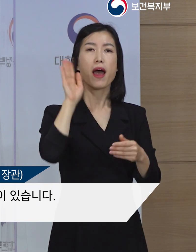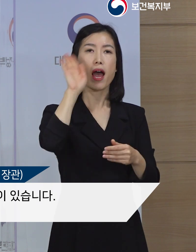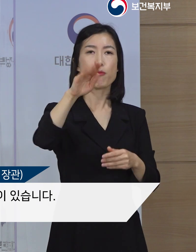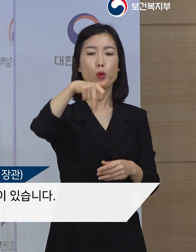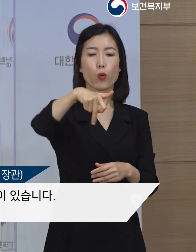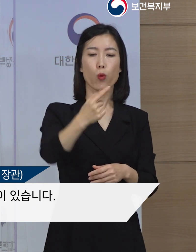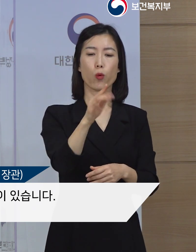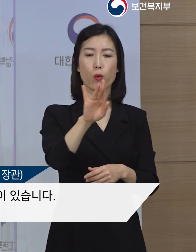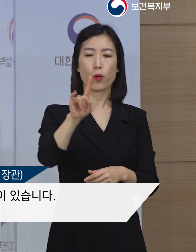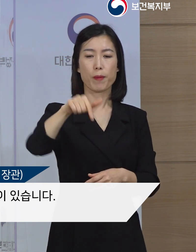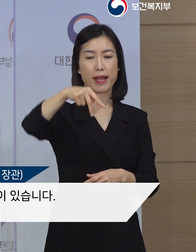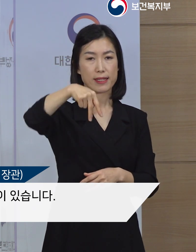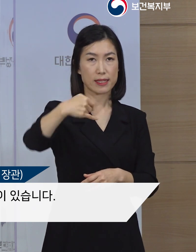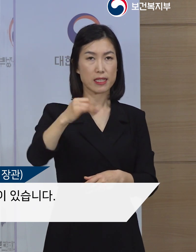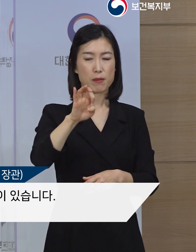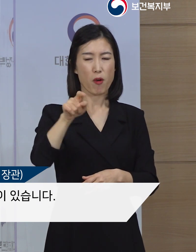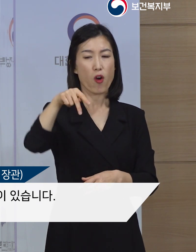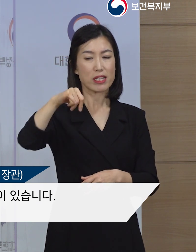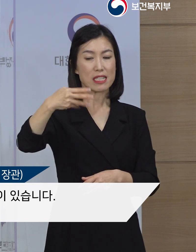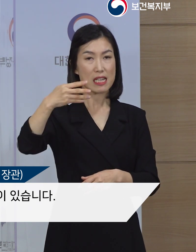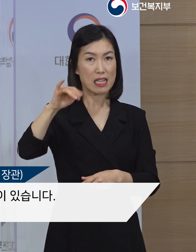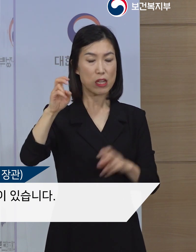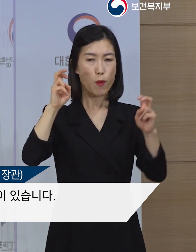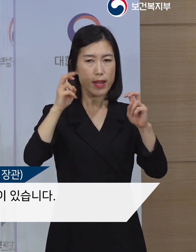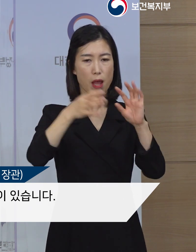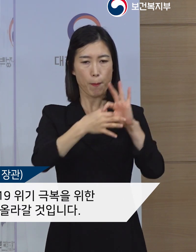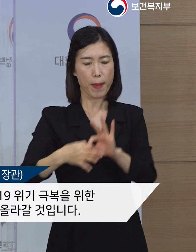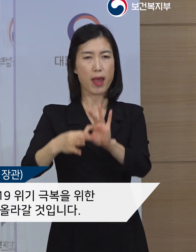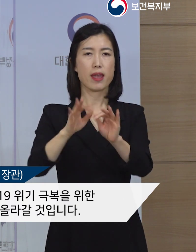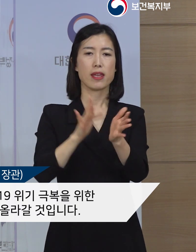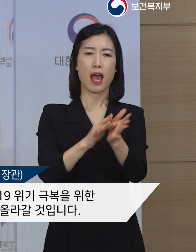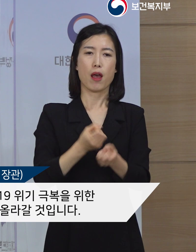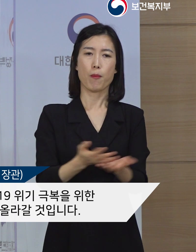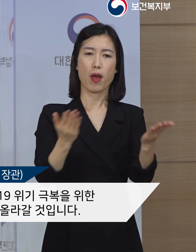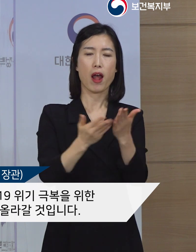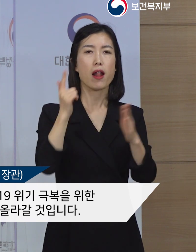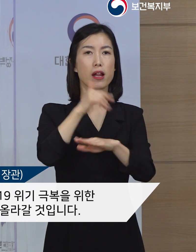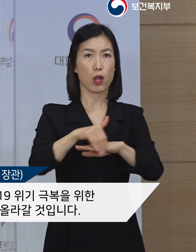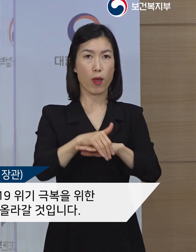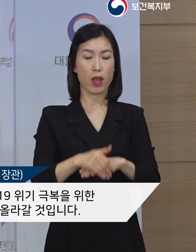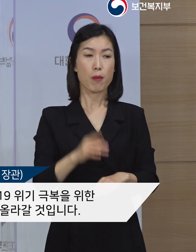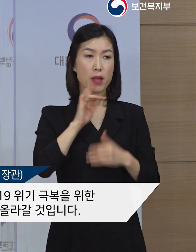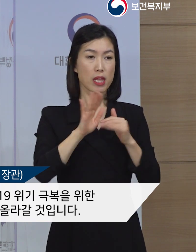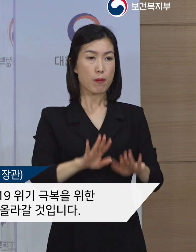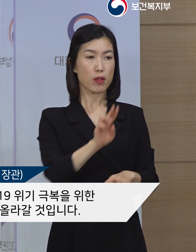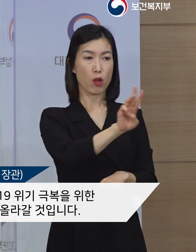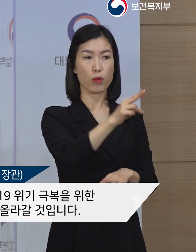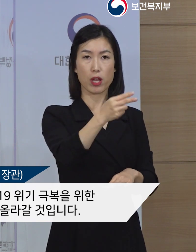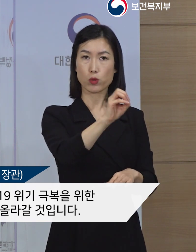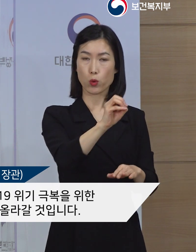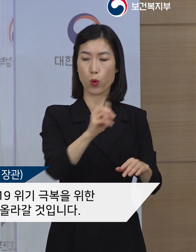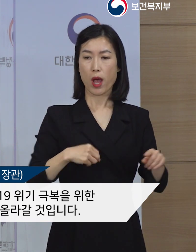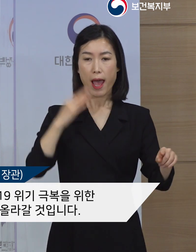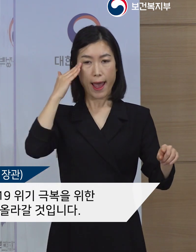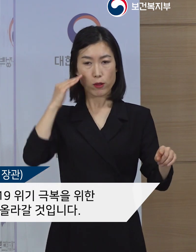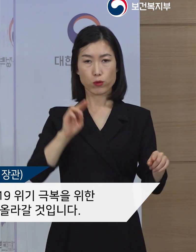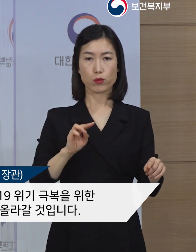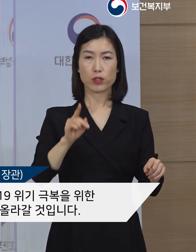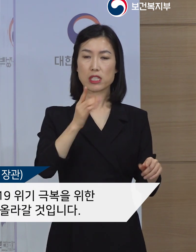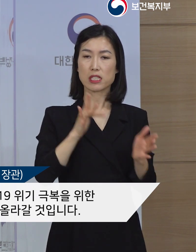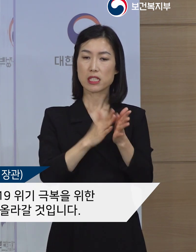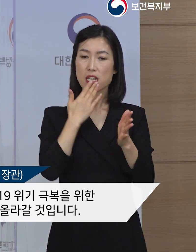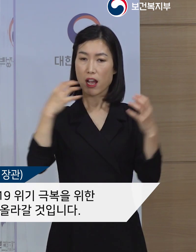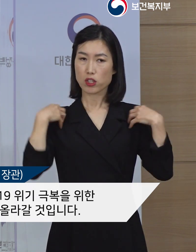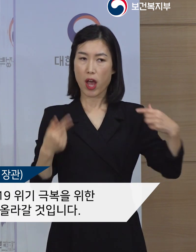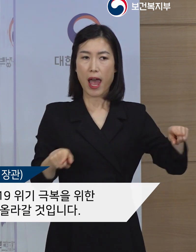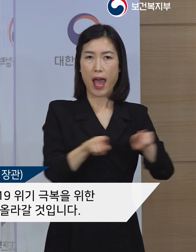코백스 퍼실리티를 통해 공급될 가능성이 있습니다. 이번 세계보건기구와의 협력을 통해 코로나19 위기